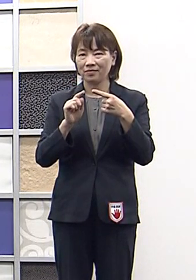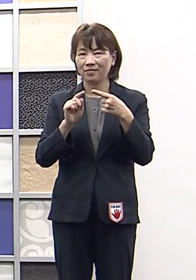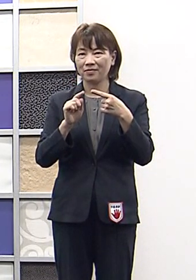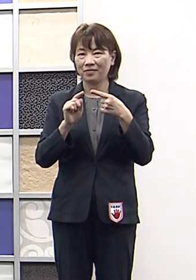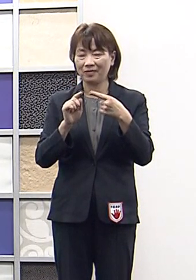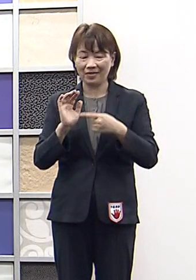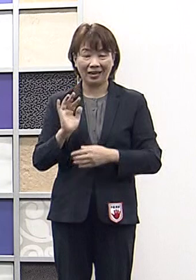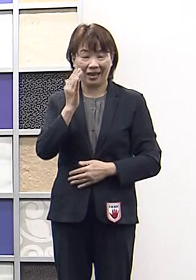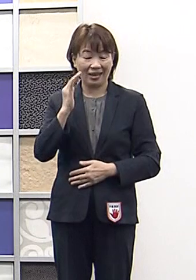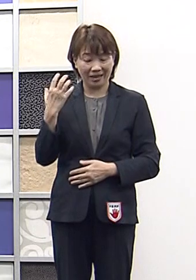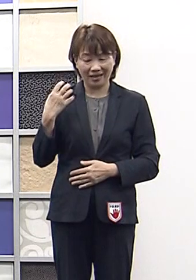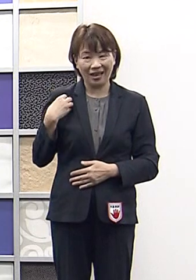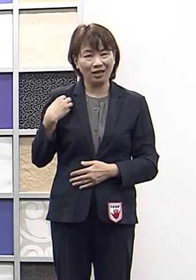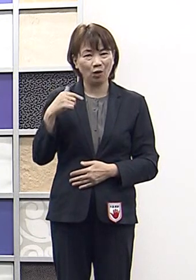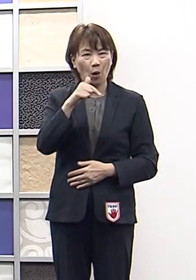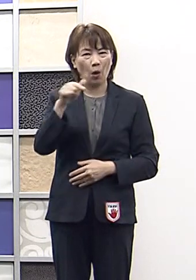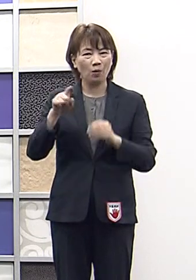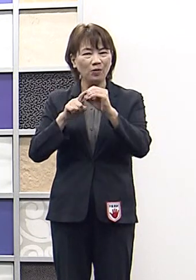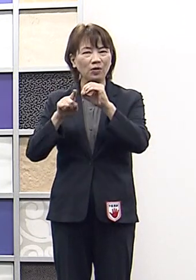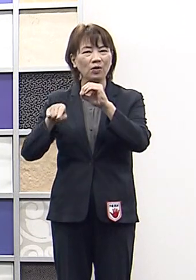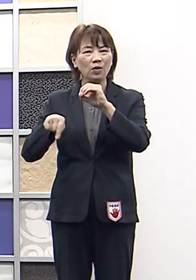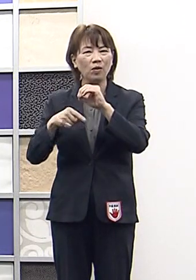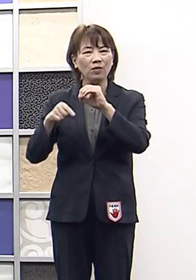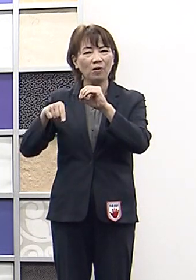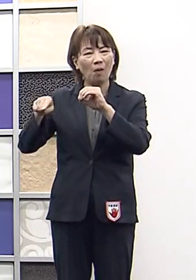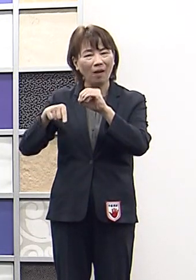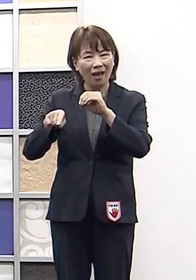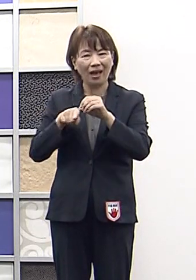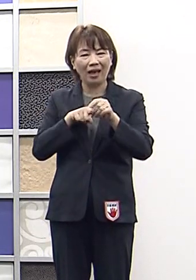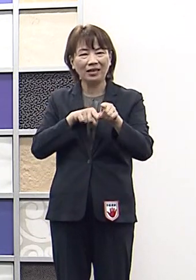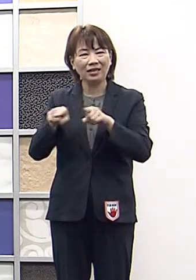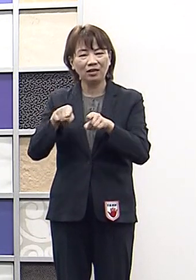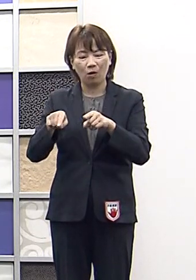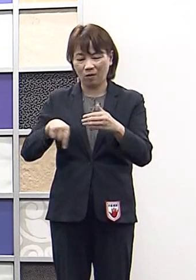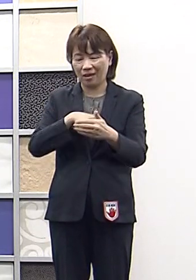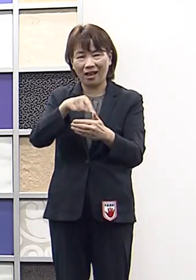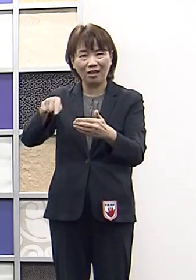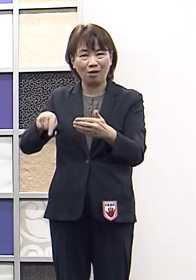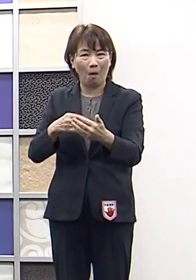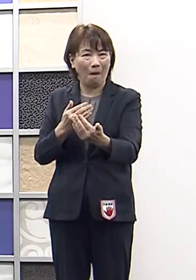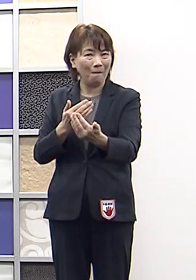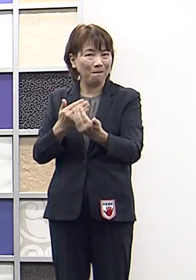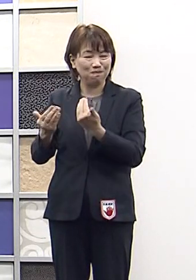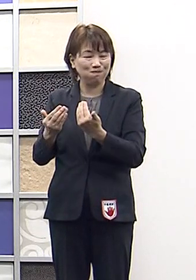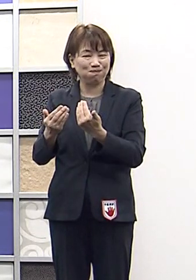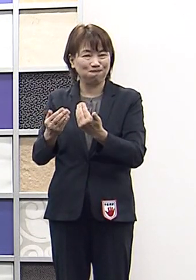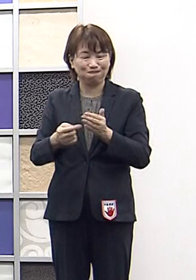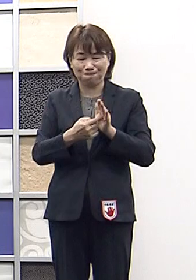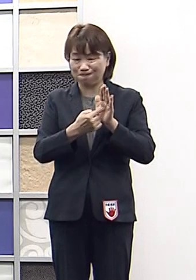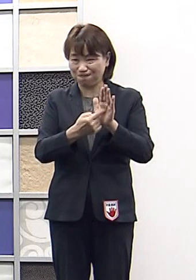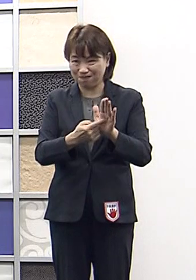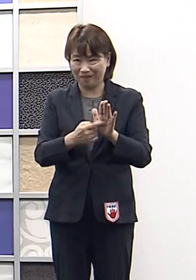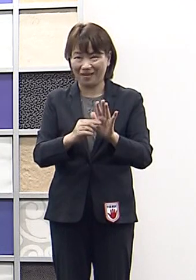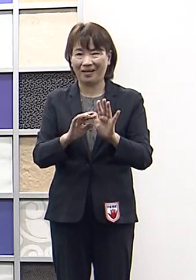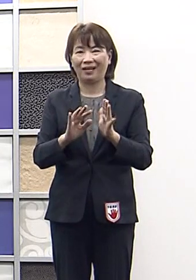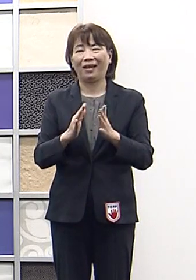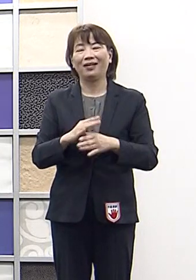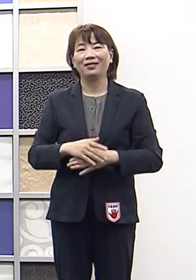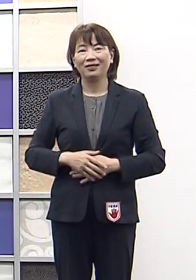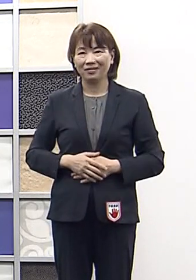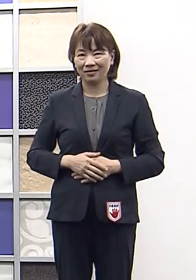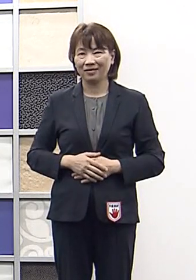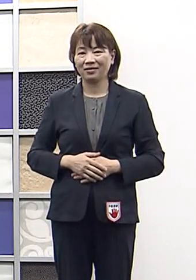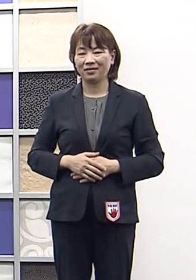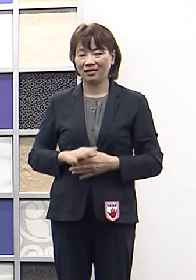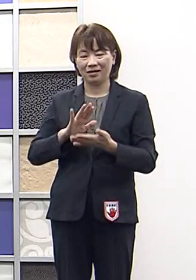か担当部局の方がですね詳しい指導の内容とかですね、そういったものを 明かさないので、その